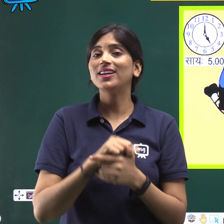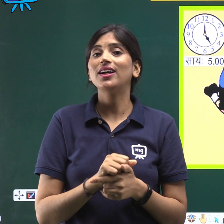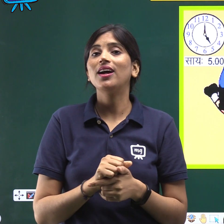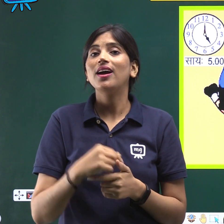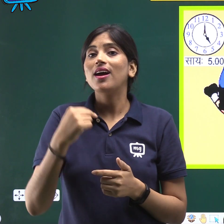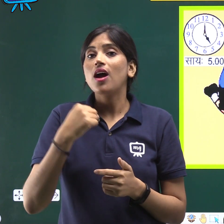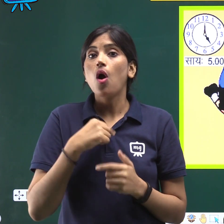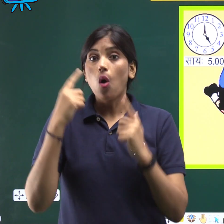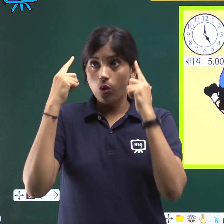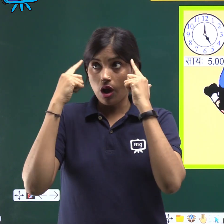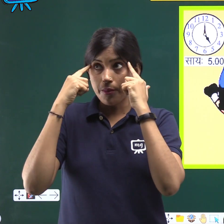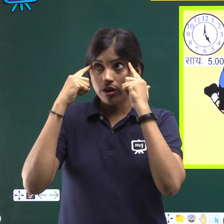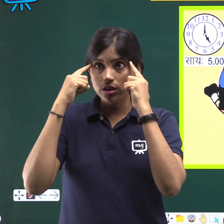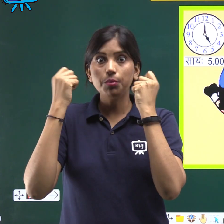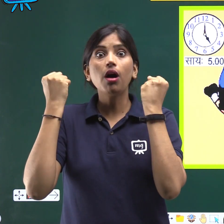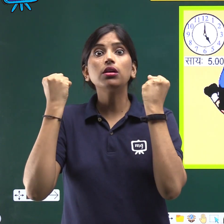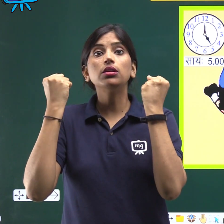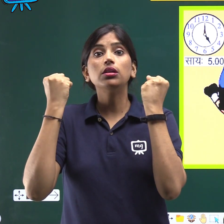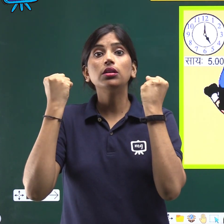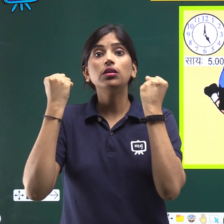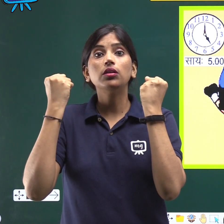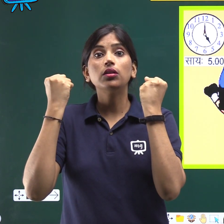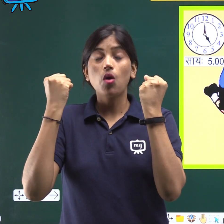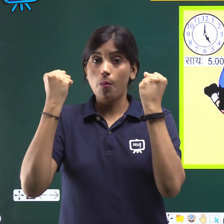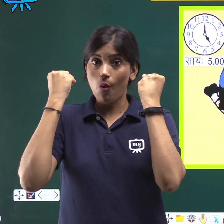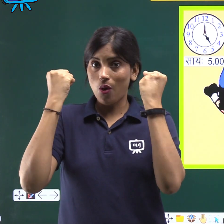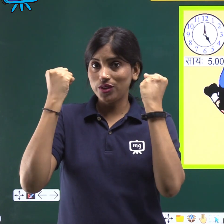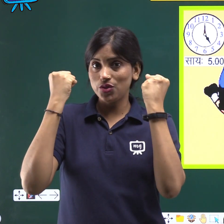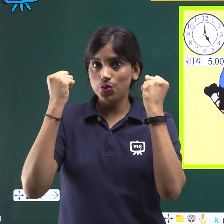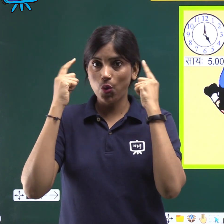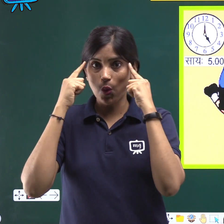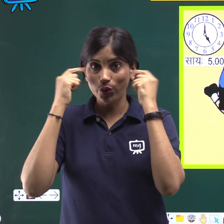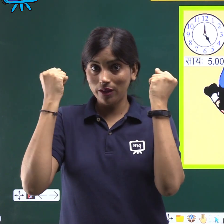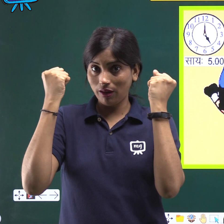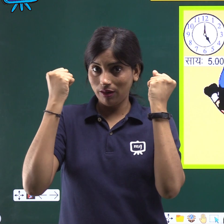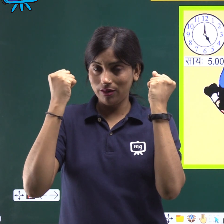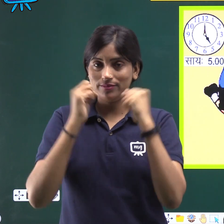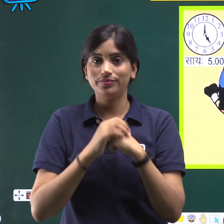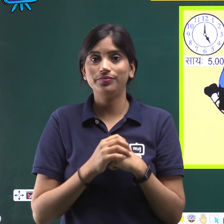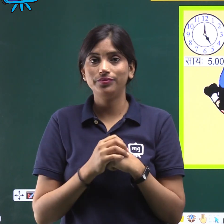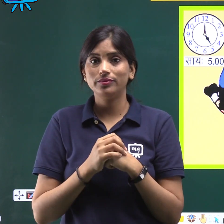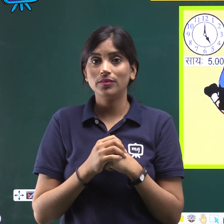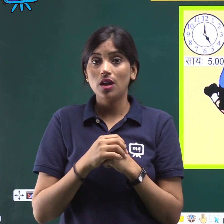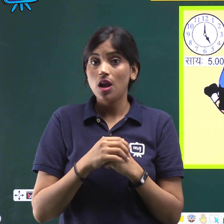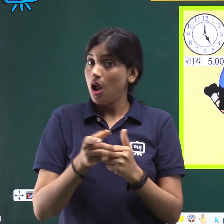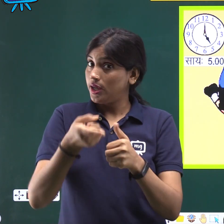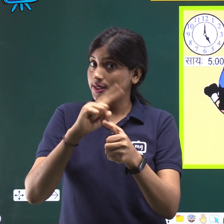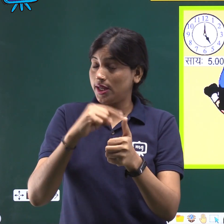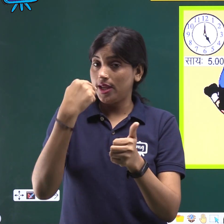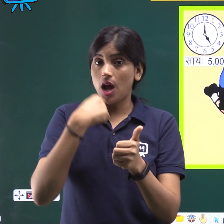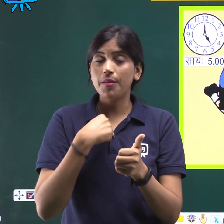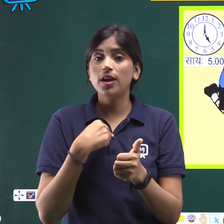और हमारा दिमाग बहुत स्ट्रॉन्ग होता है। इसलिए